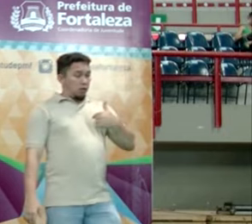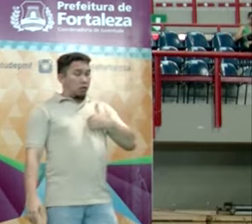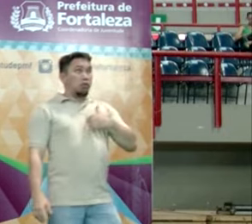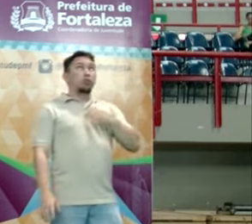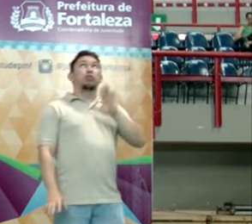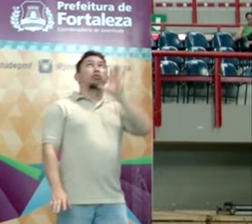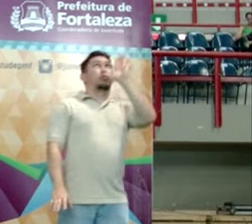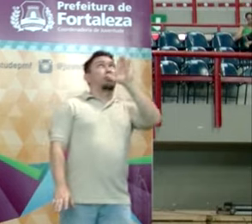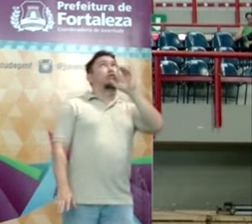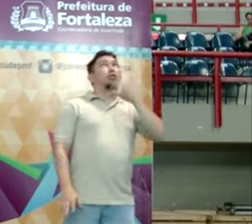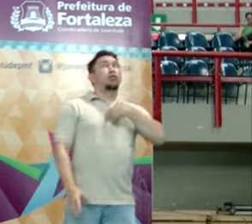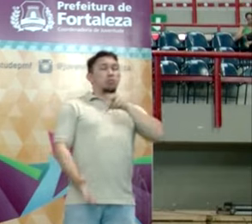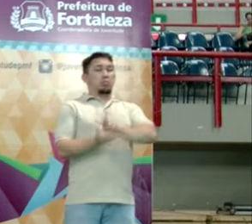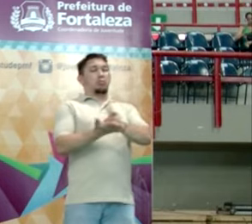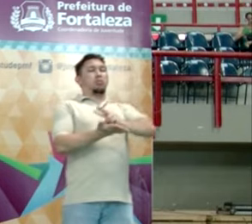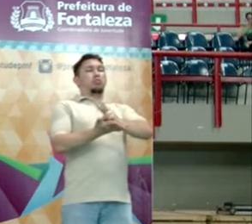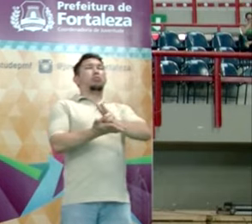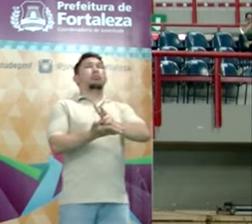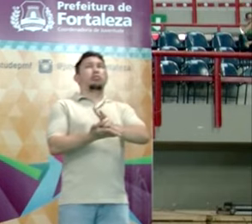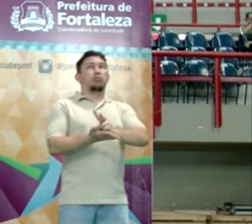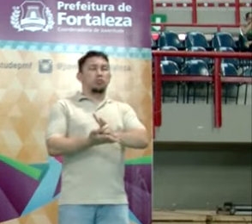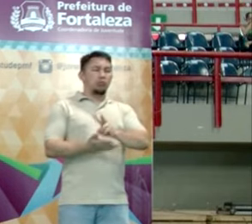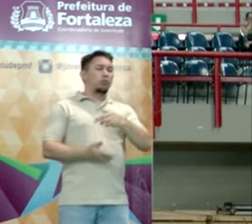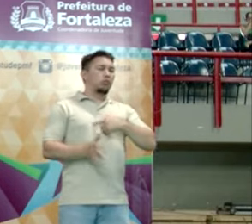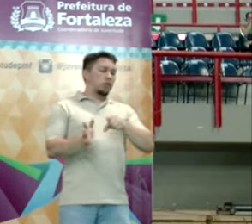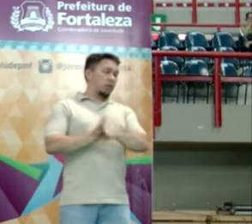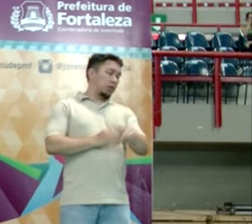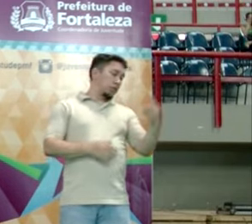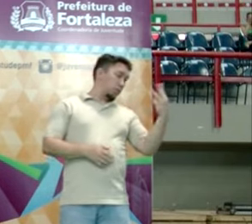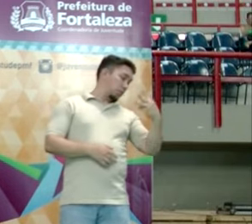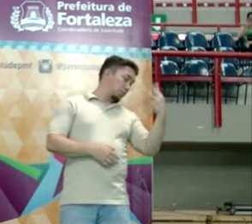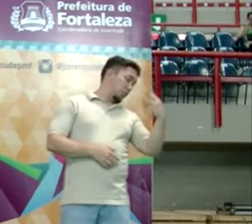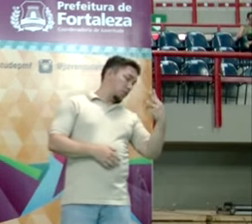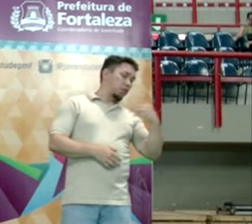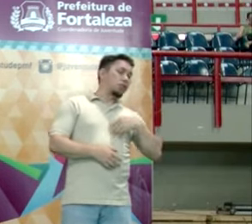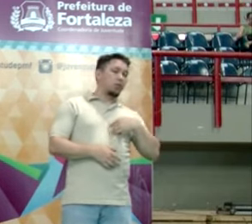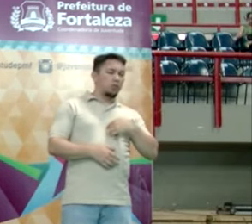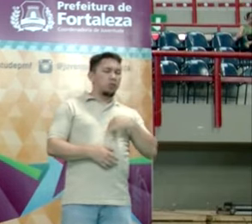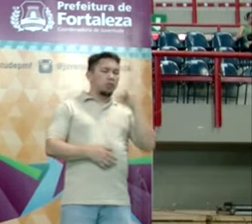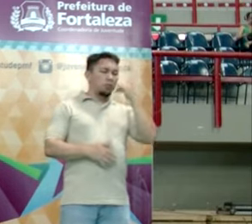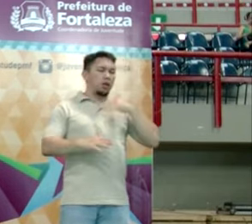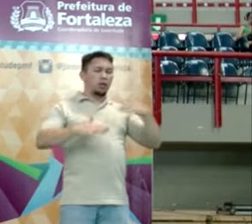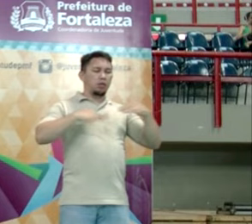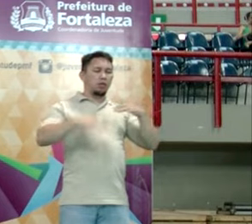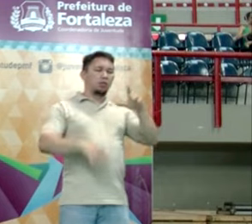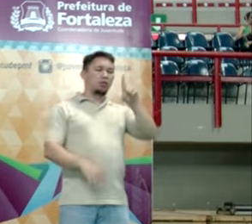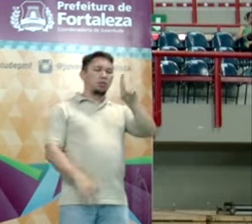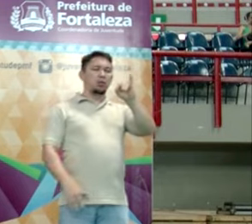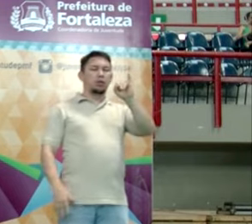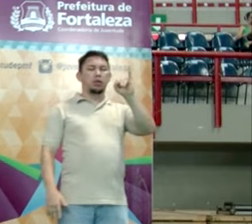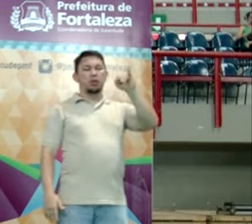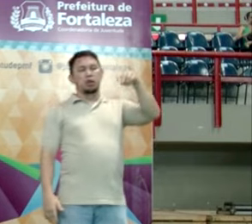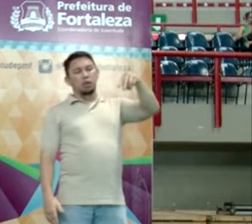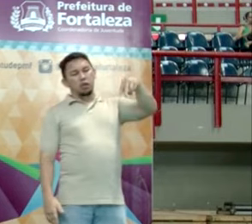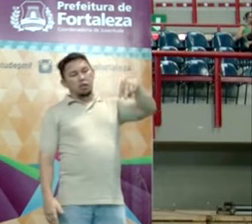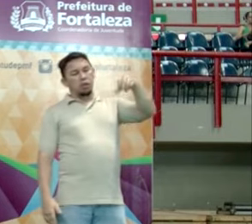meu Deus do céu, vai cair umas 3 questões de eletrodinâmica.